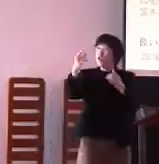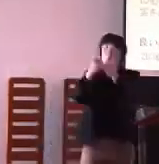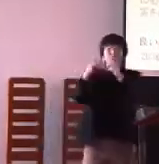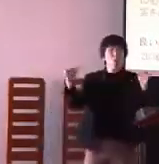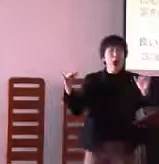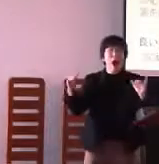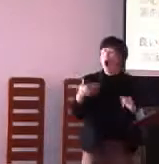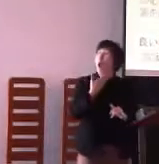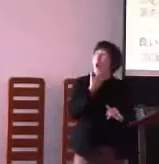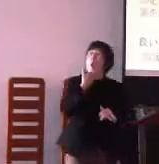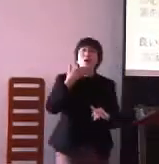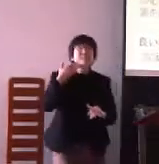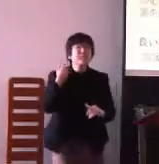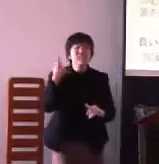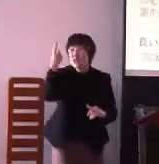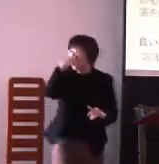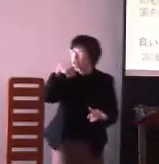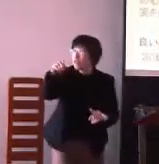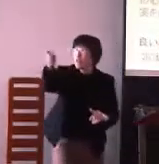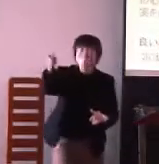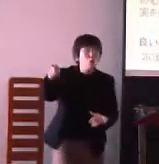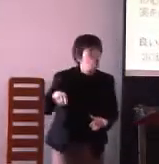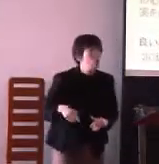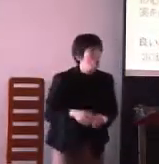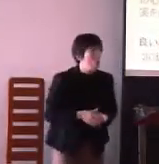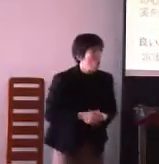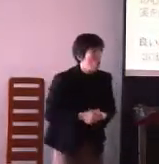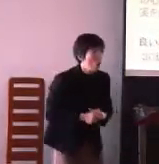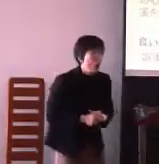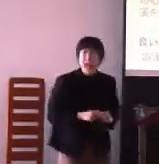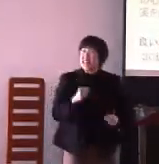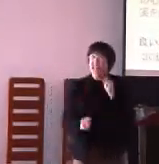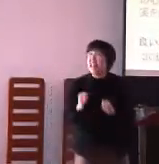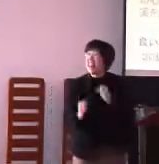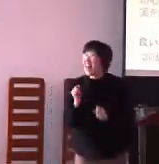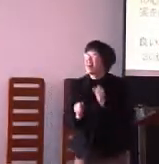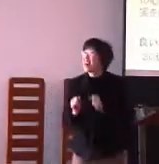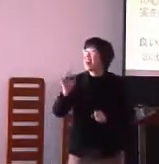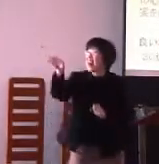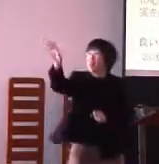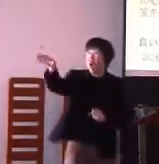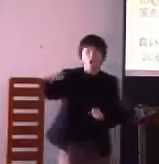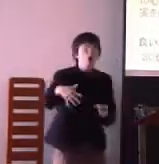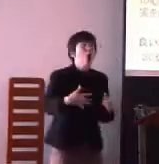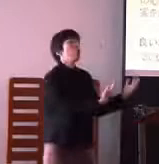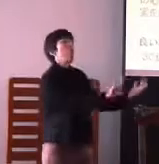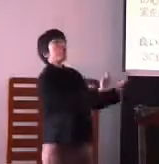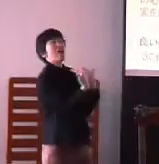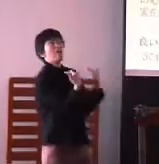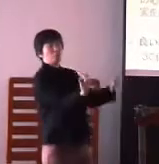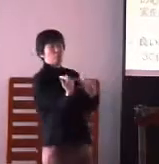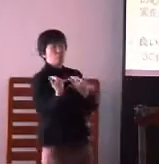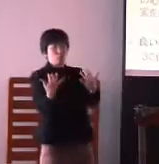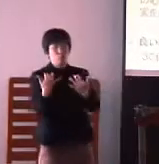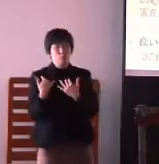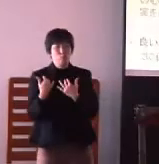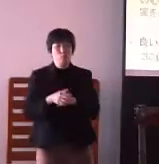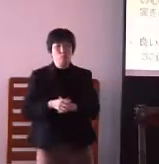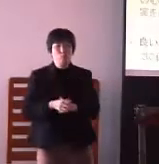ってねえねえねえねえ言われます。どうして輝いているのって言われます。御霊の実